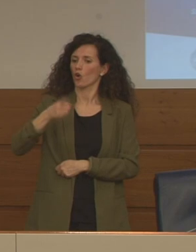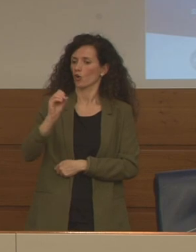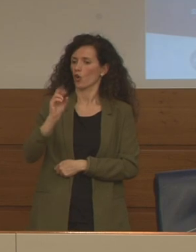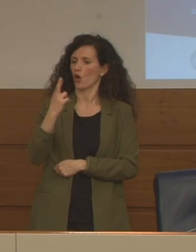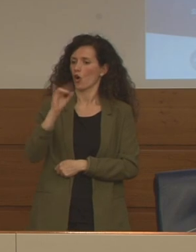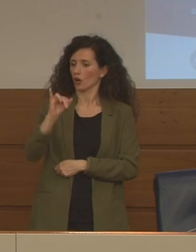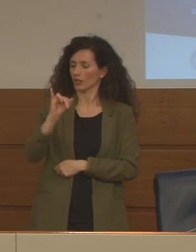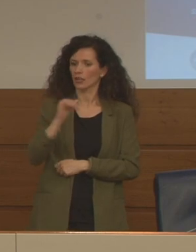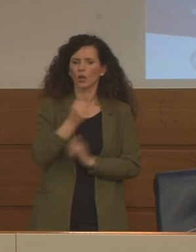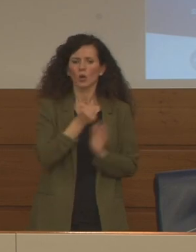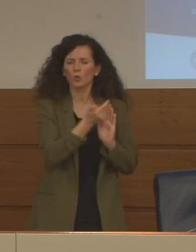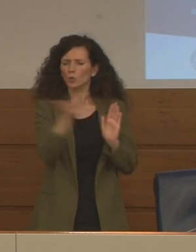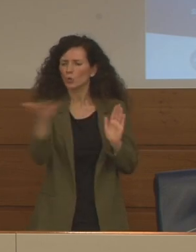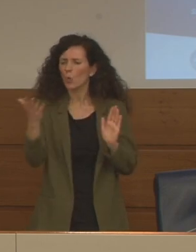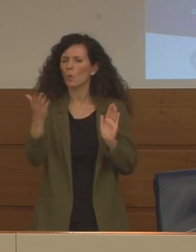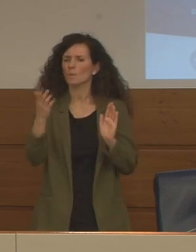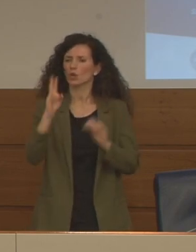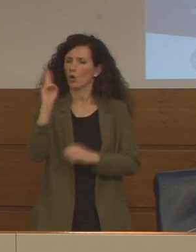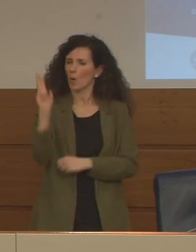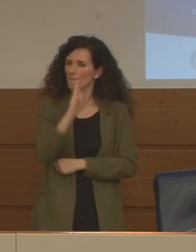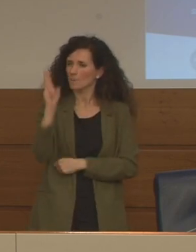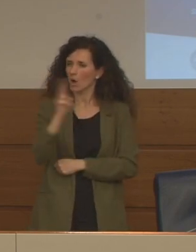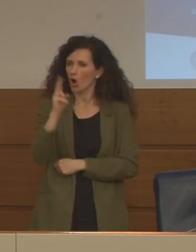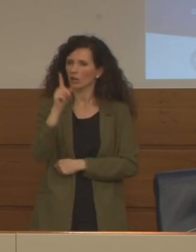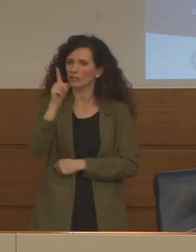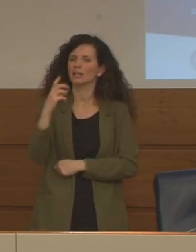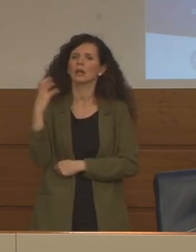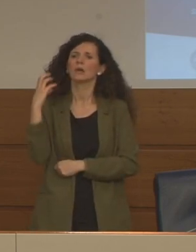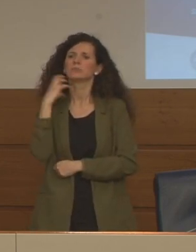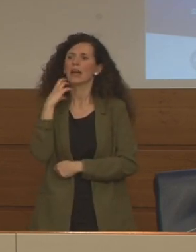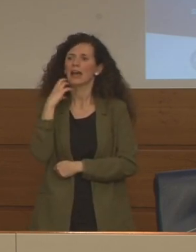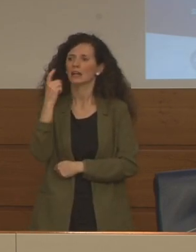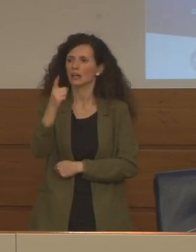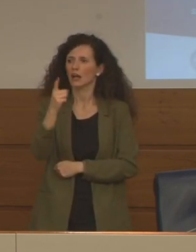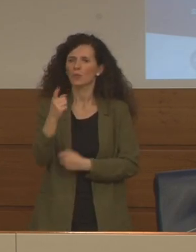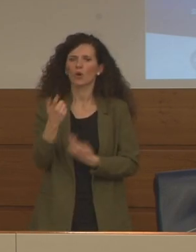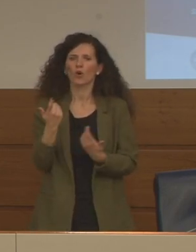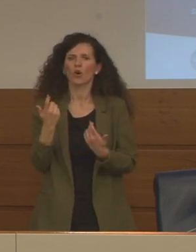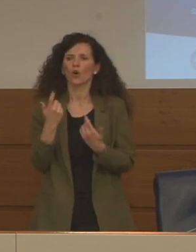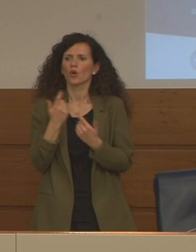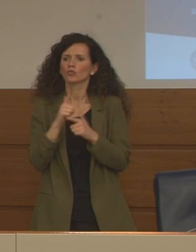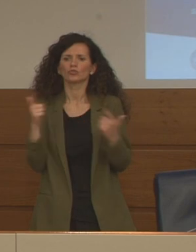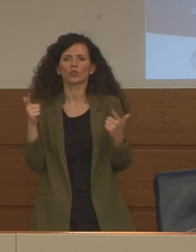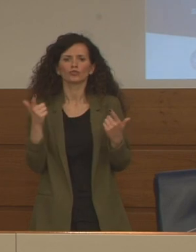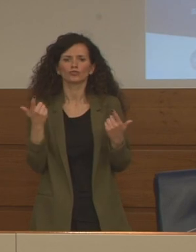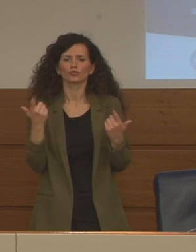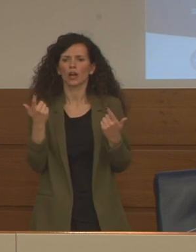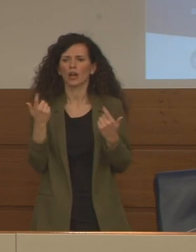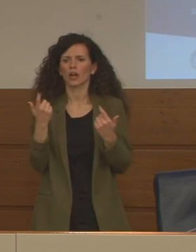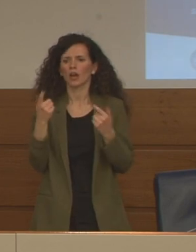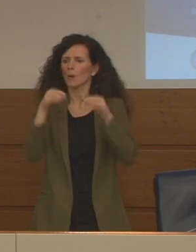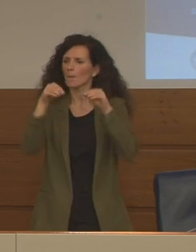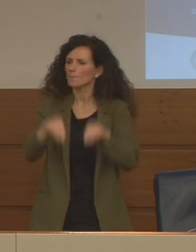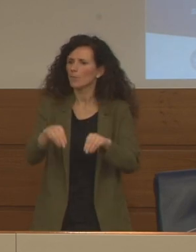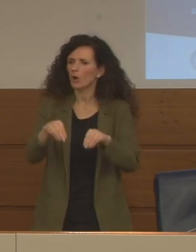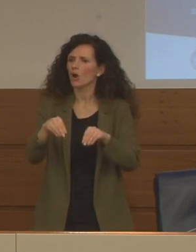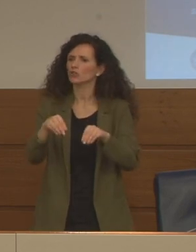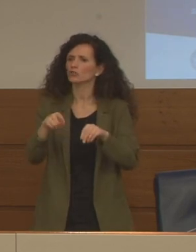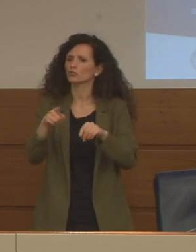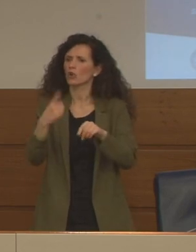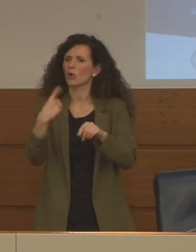numero dei morti è sottostimato a bergamo non c'è neanche la possibilità di un tampone post forti mortem lei è